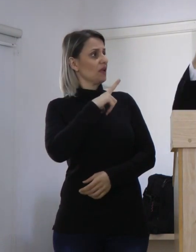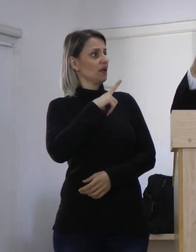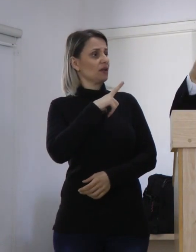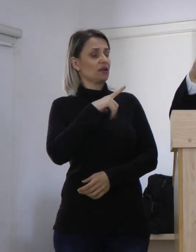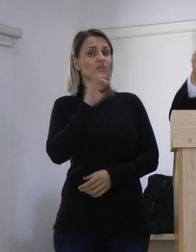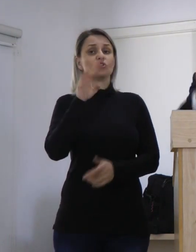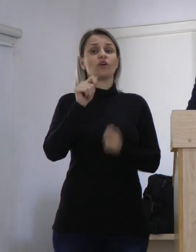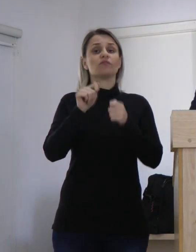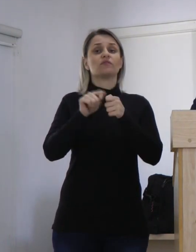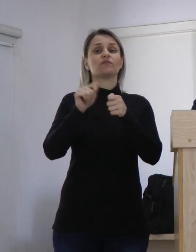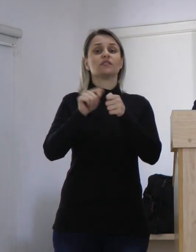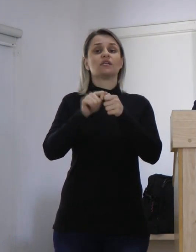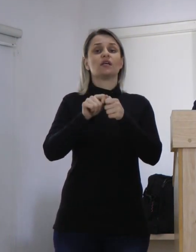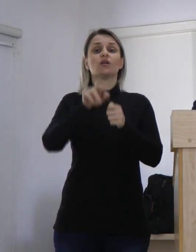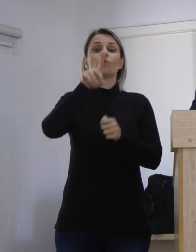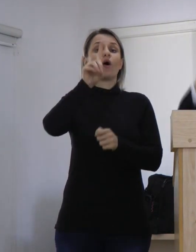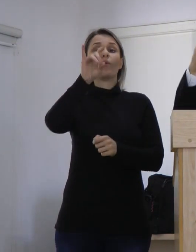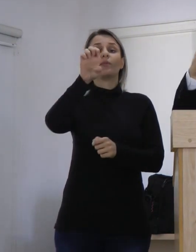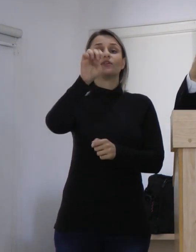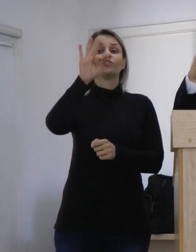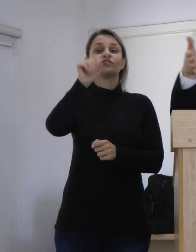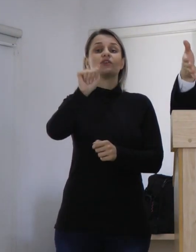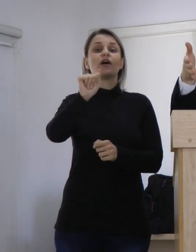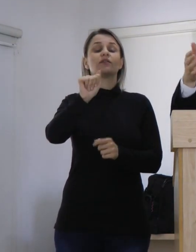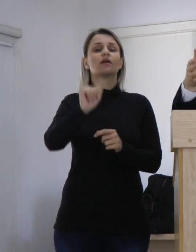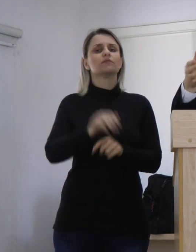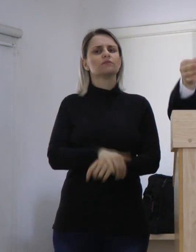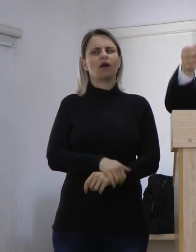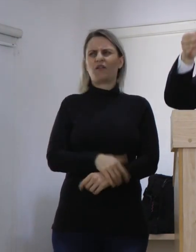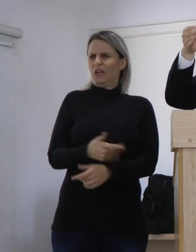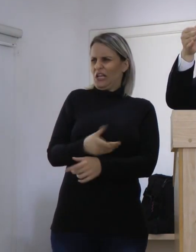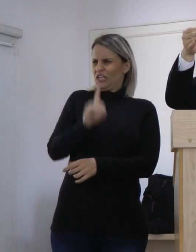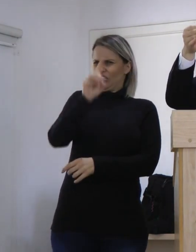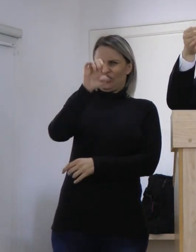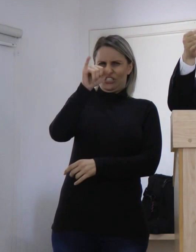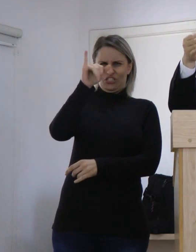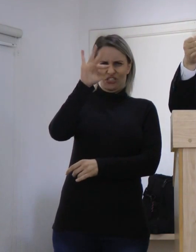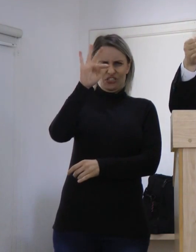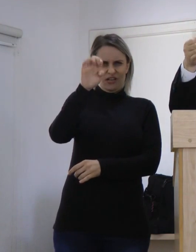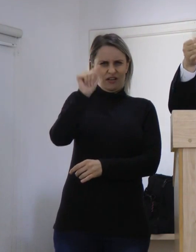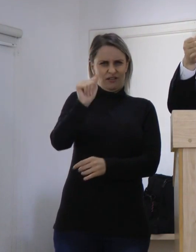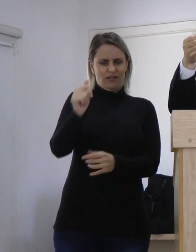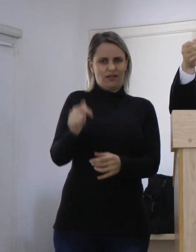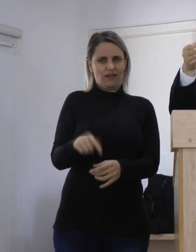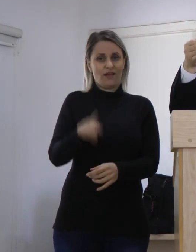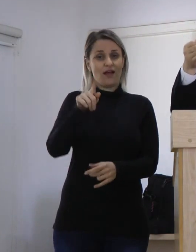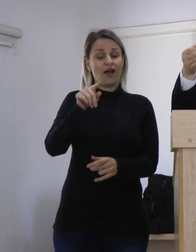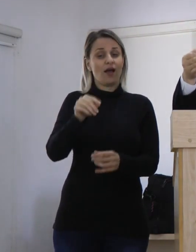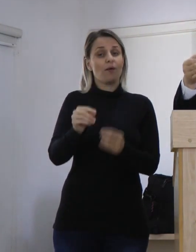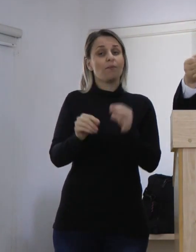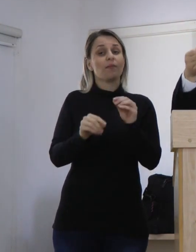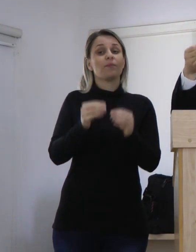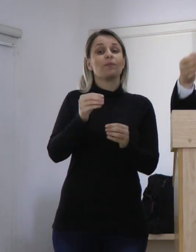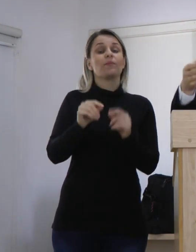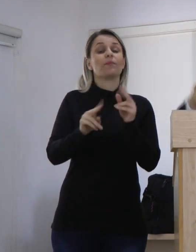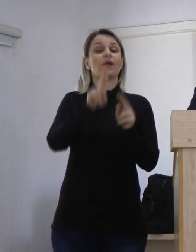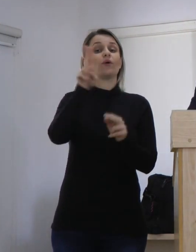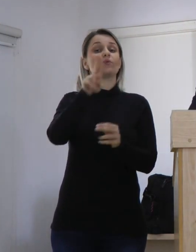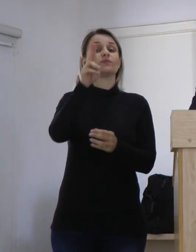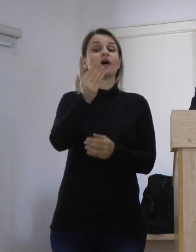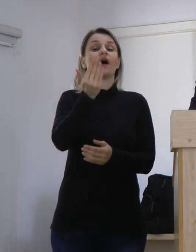fazer uma dieta. Uma dieta aqui na Terra? É utilizar o alimento das almas. Quem lembra qual é o alimento das